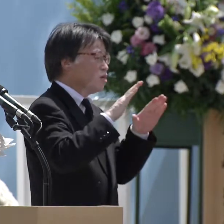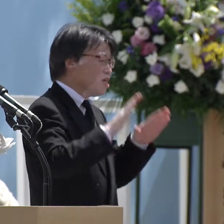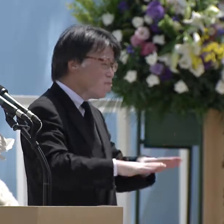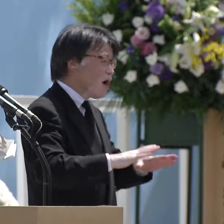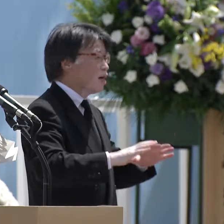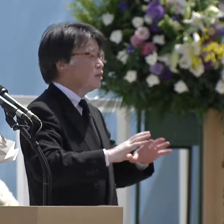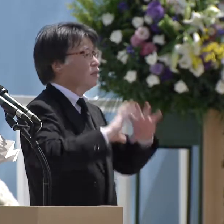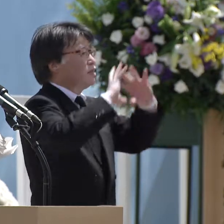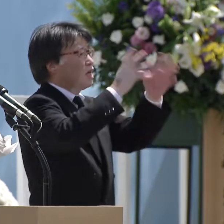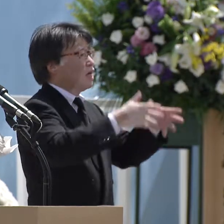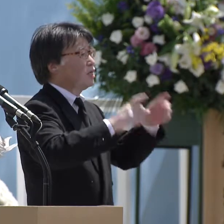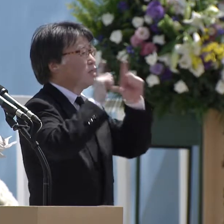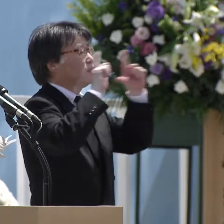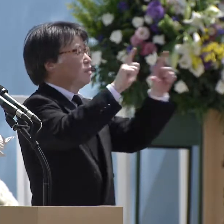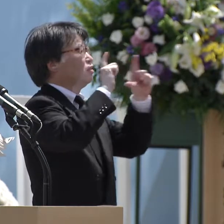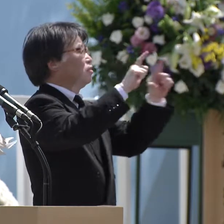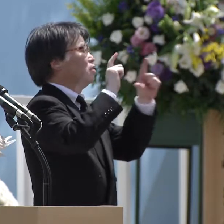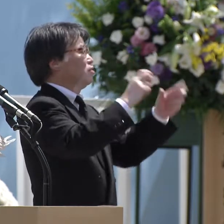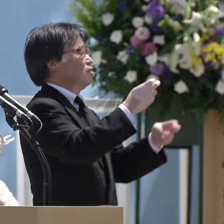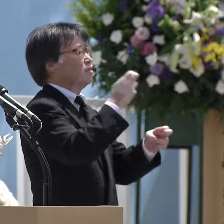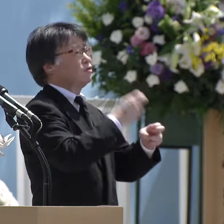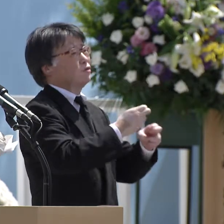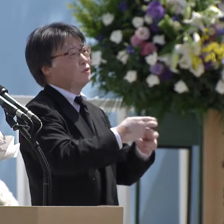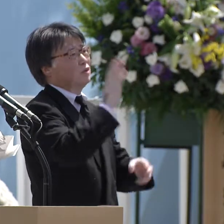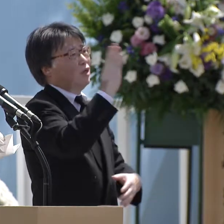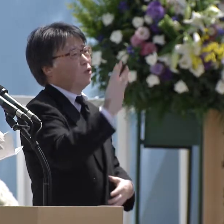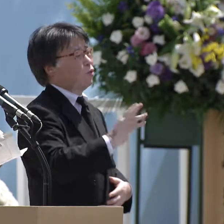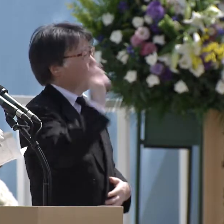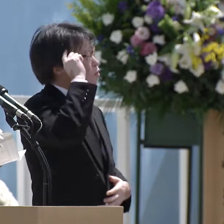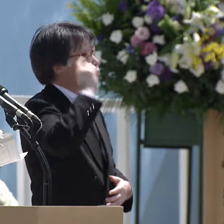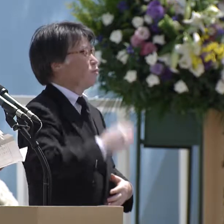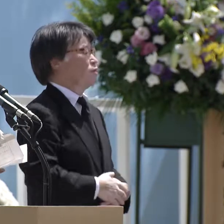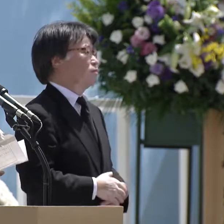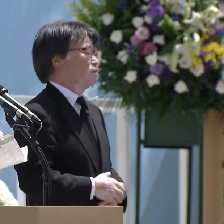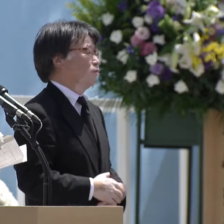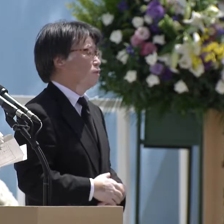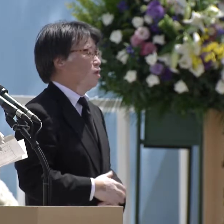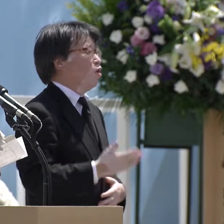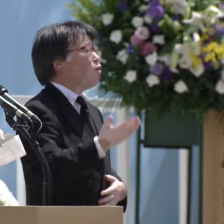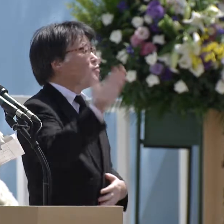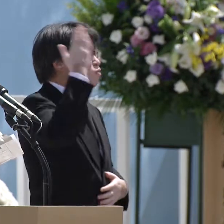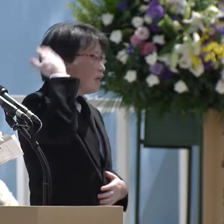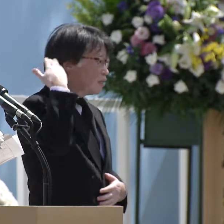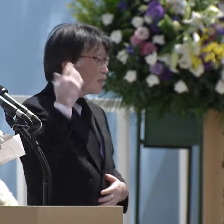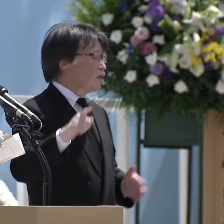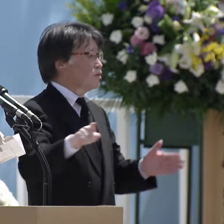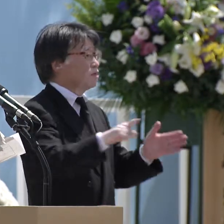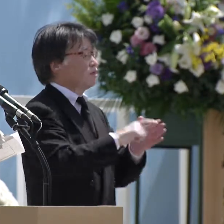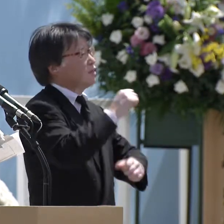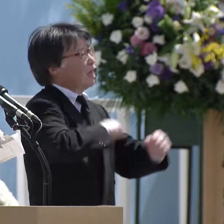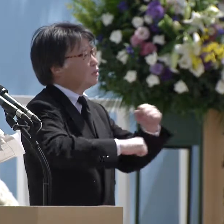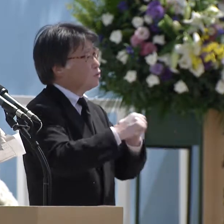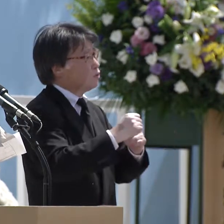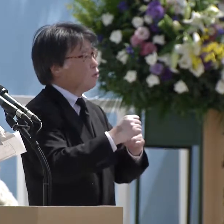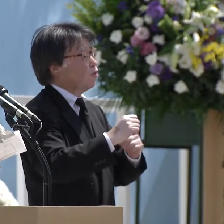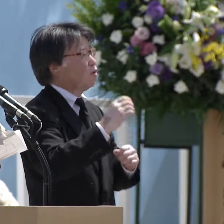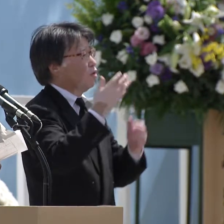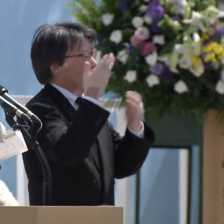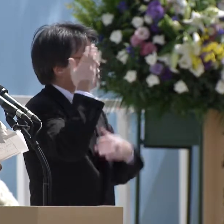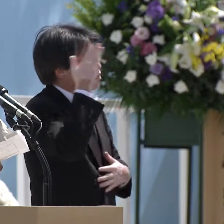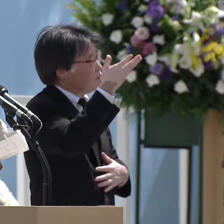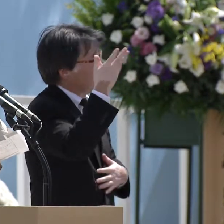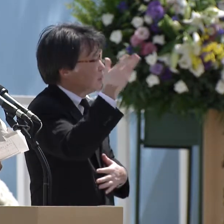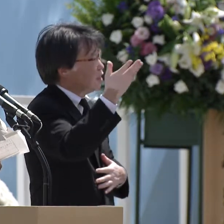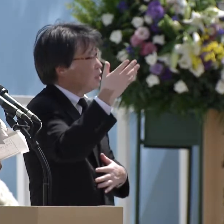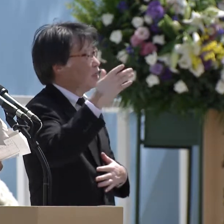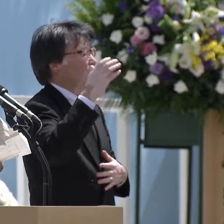ける誇るべき規範です。私は多くの先人たちの働きを忍びつつ、被爆者国